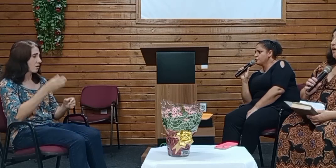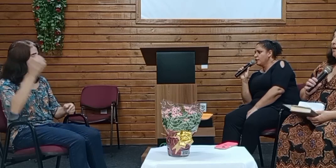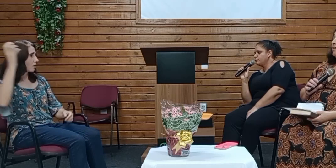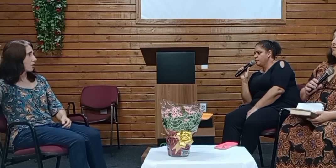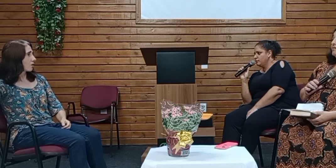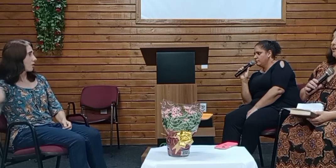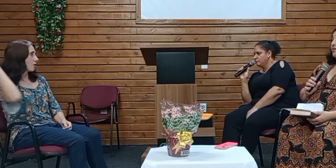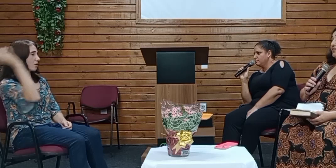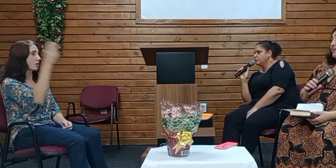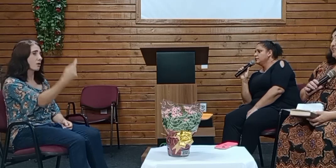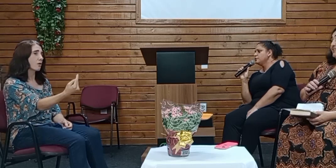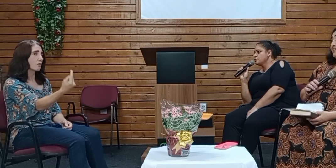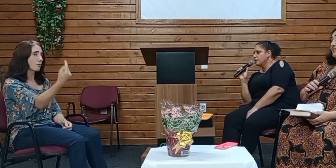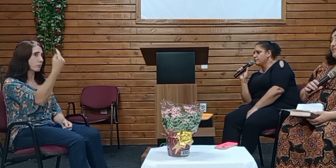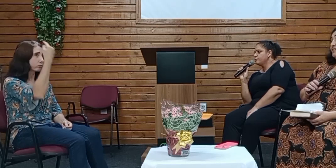e jogavam em mim.